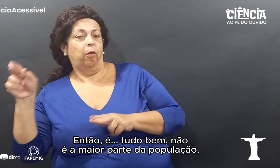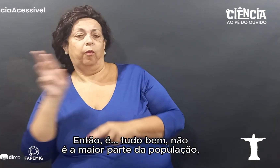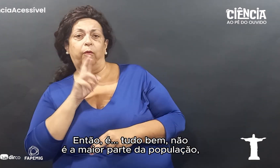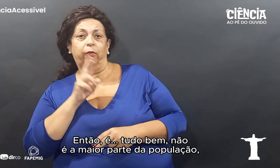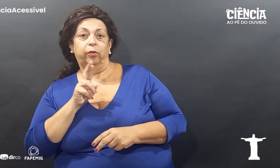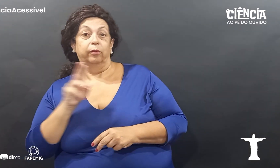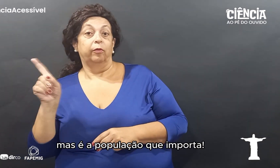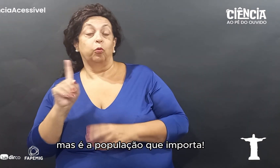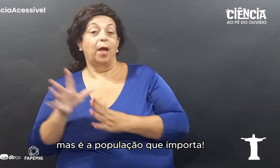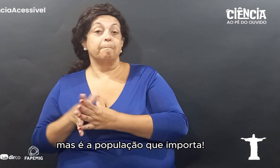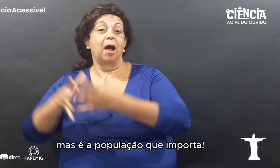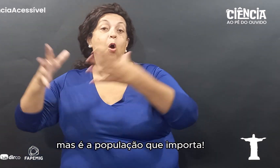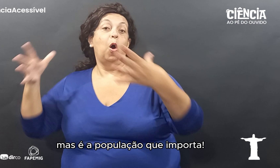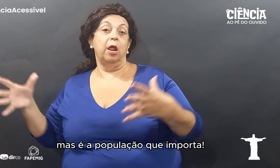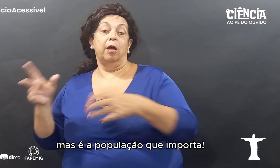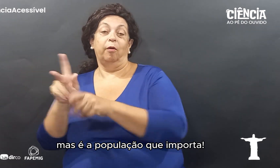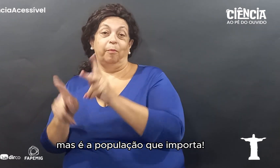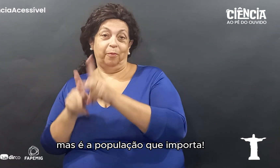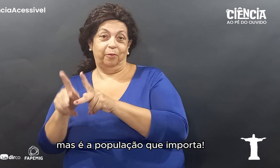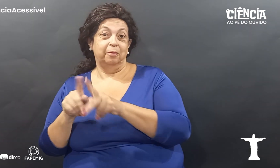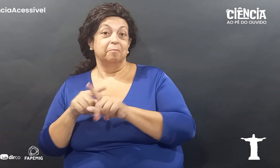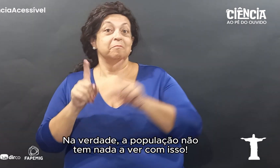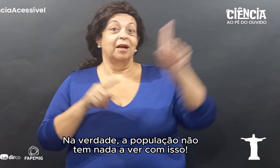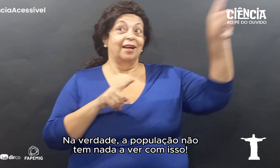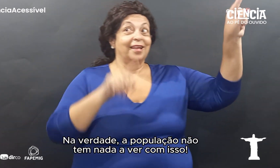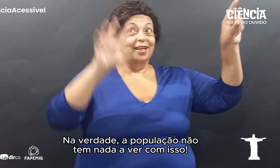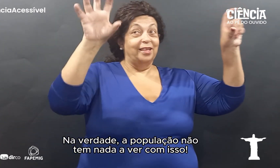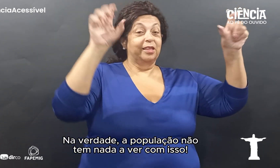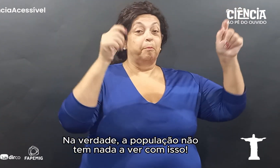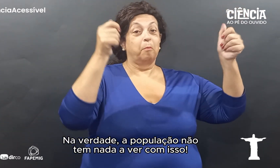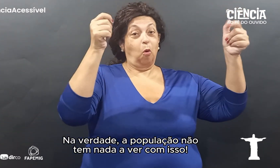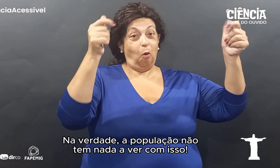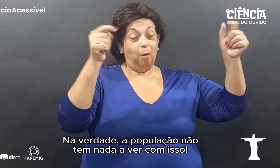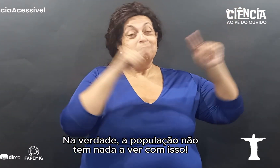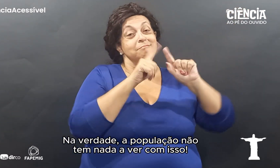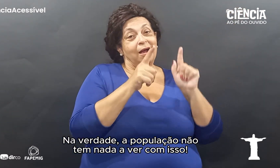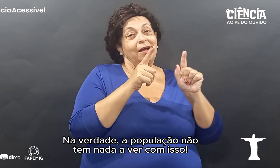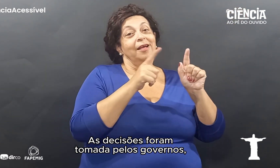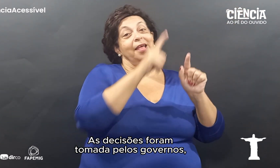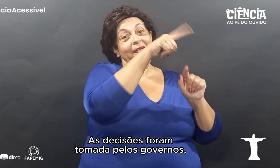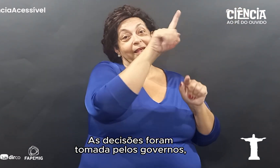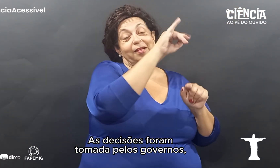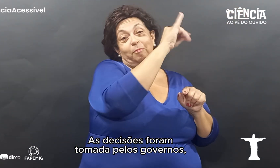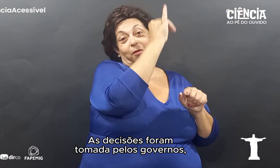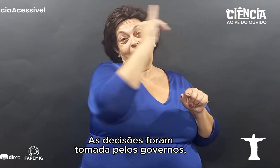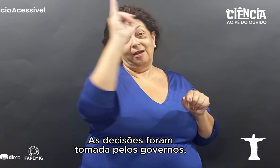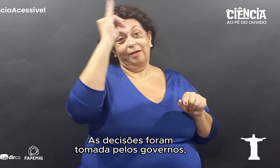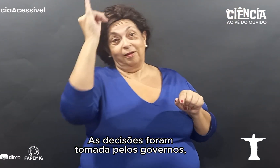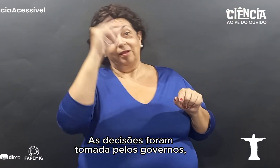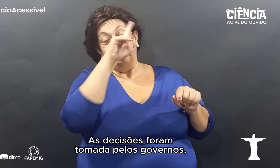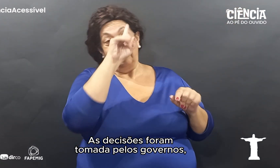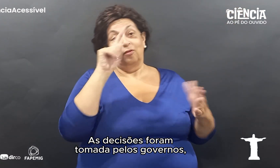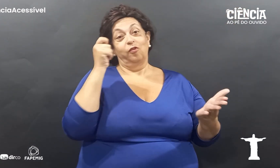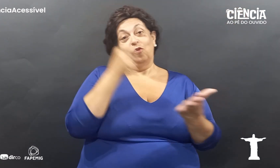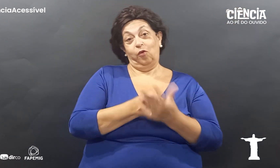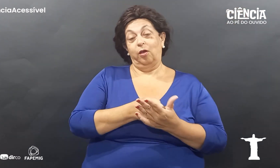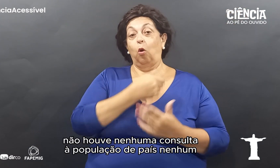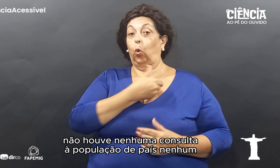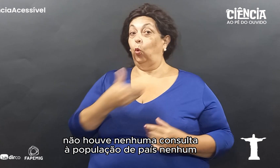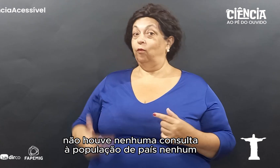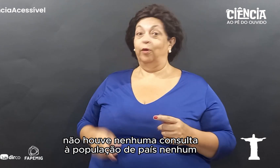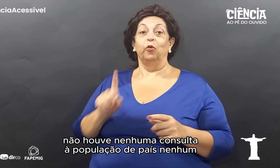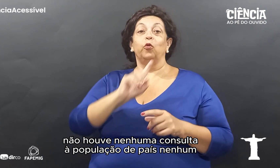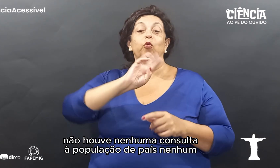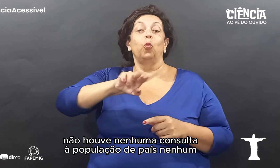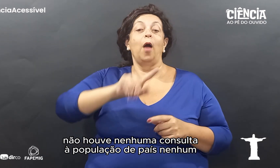parte da população, mas é a população que importa. Na verdade, a população não tem nada a ver com isso. As decisões foram tomadas pelos governos. Não